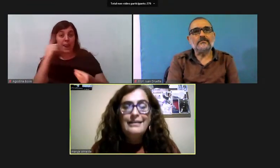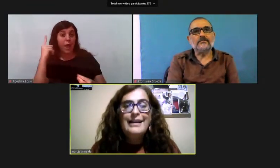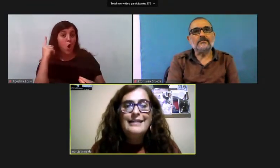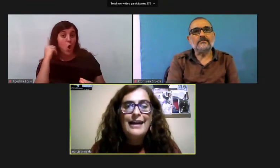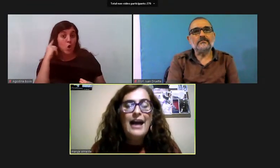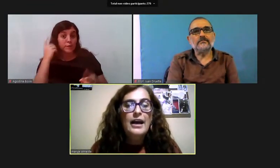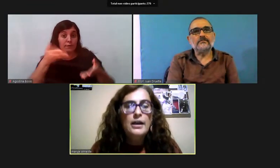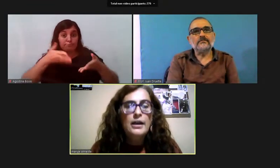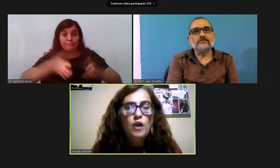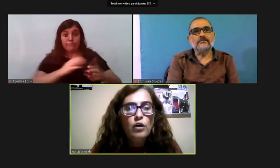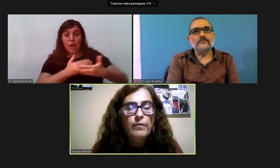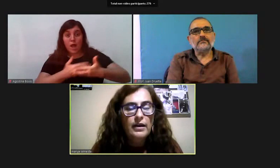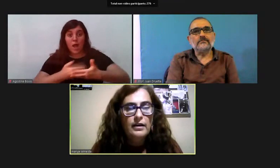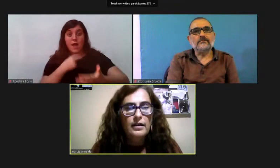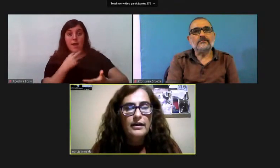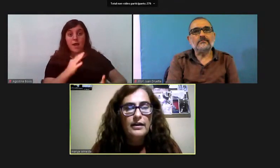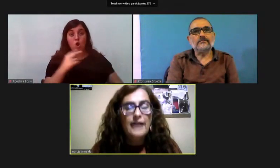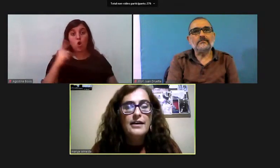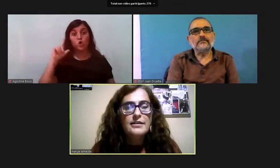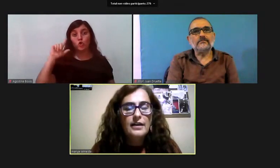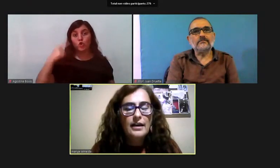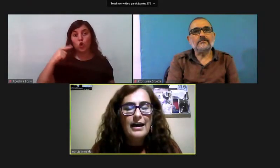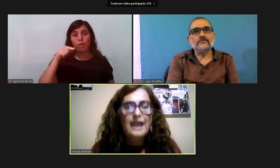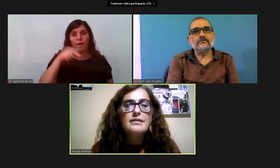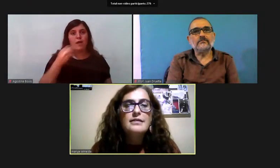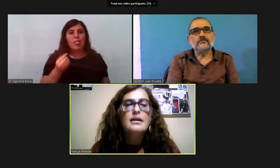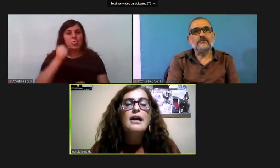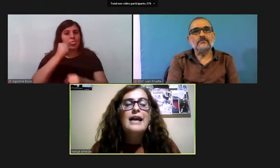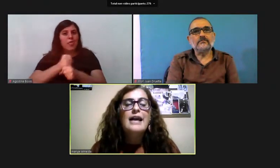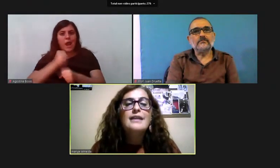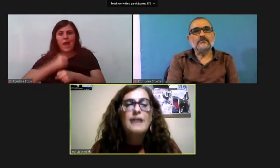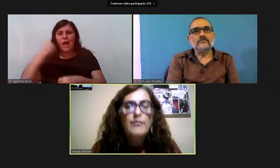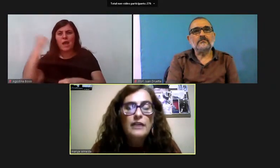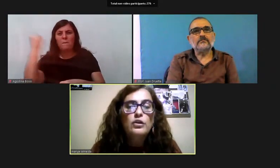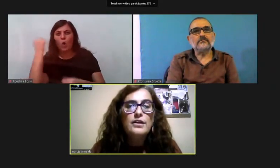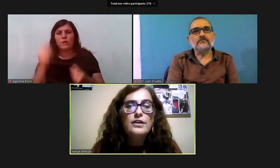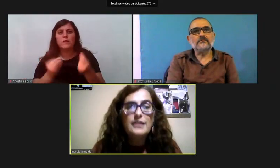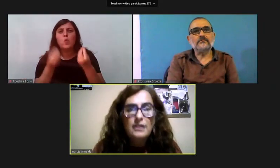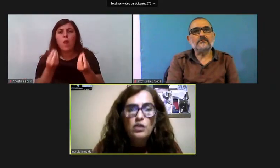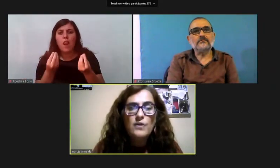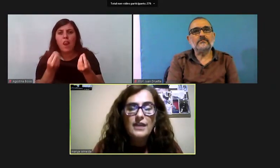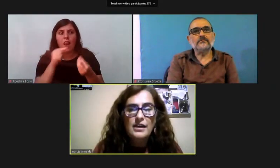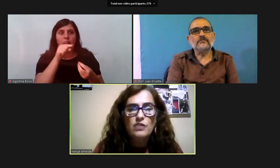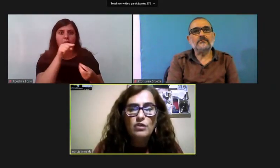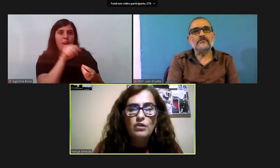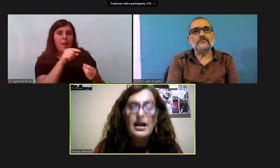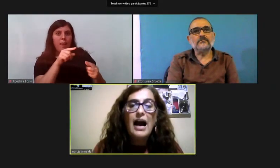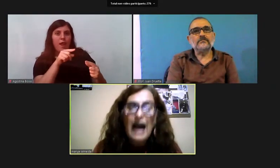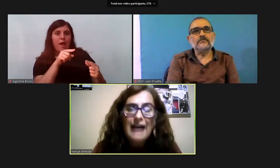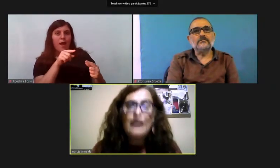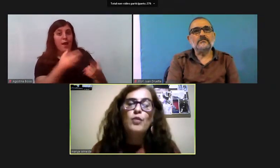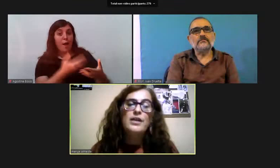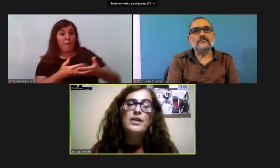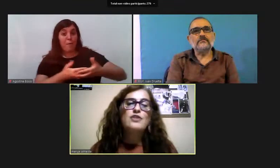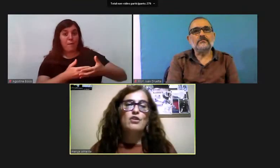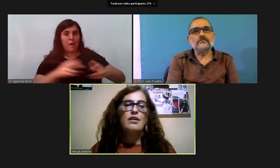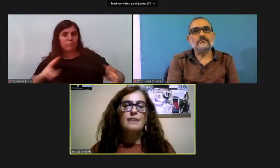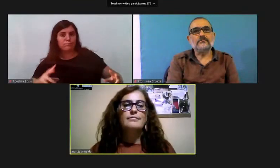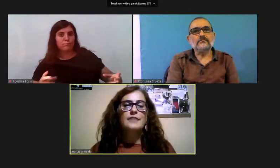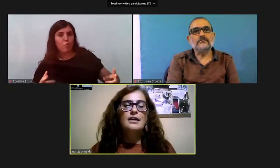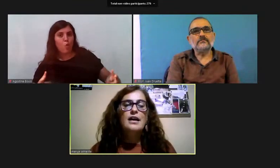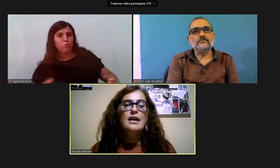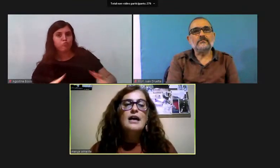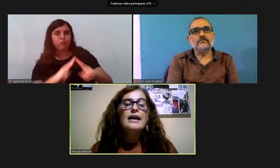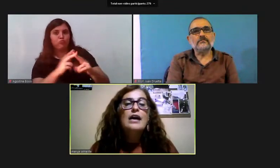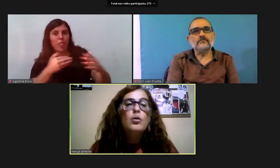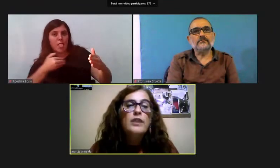parte de la tarea enorme que hay que hacer es el acercamiento de ese niño o esa niña sorda a la comunidad sorda,